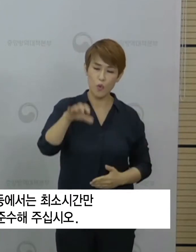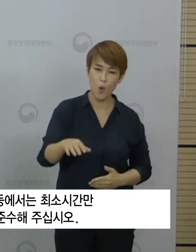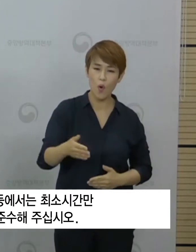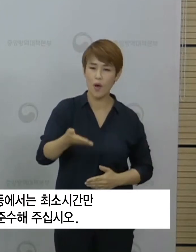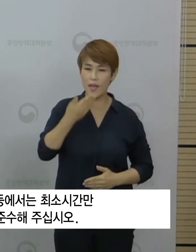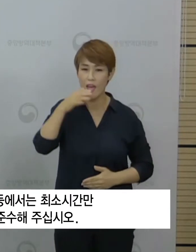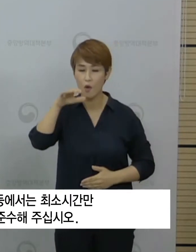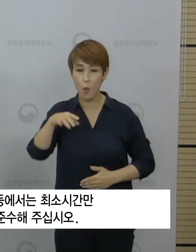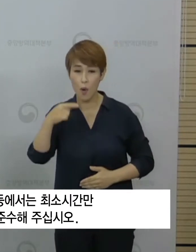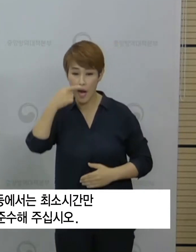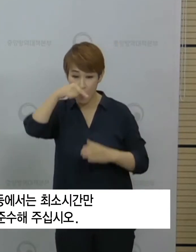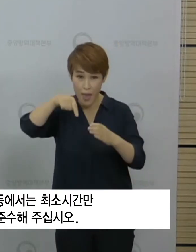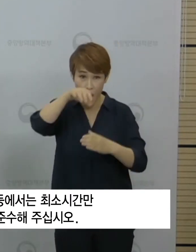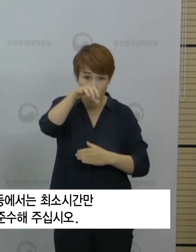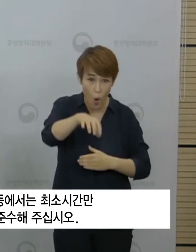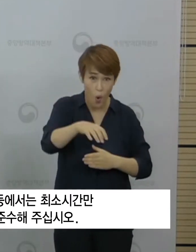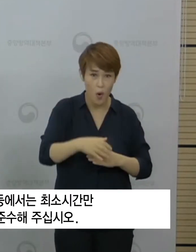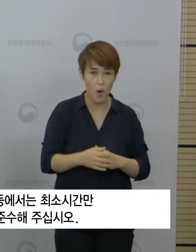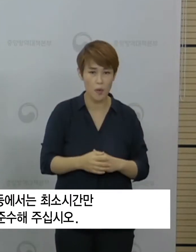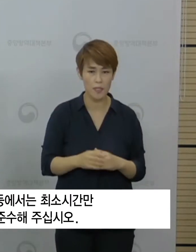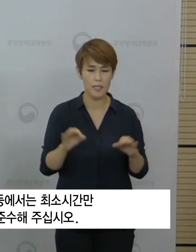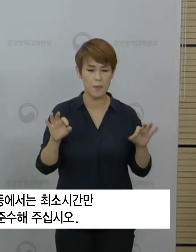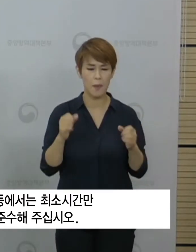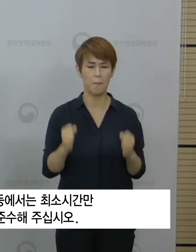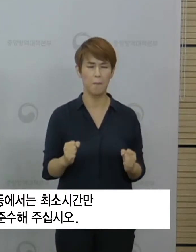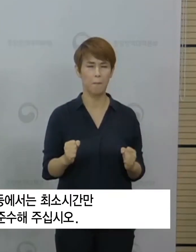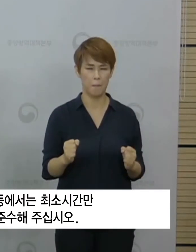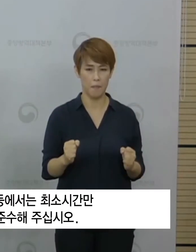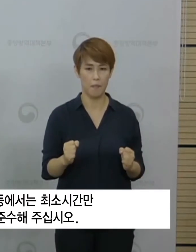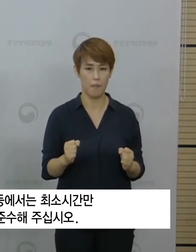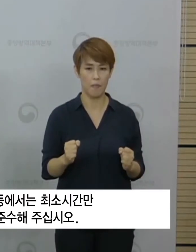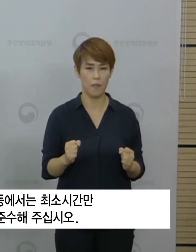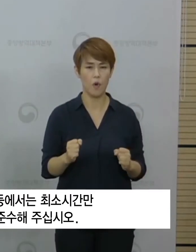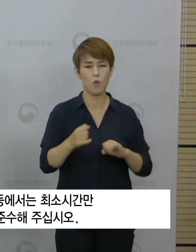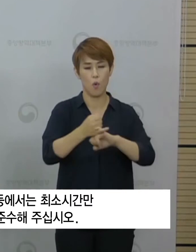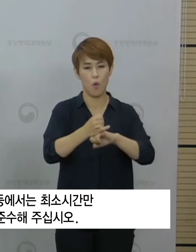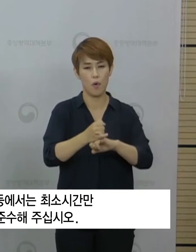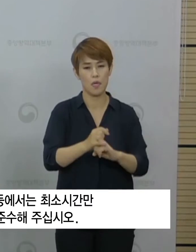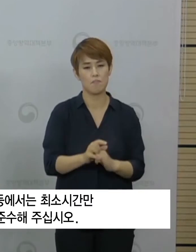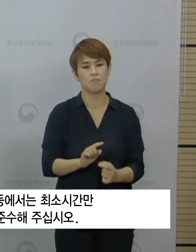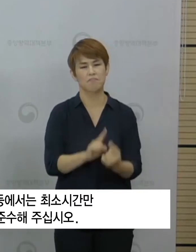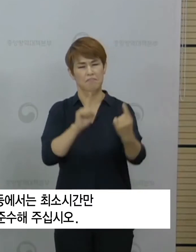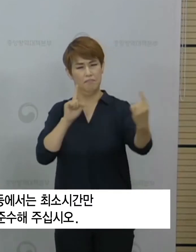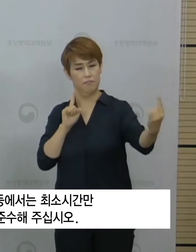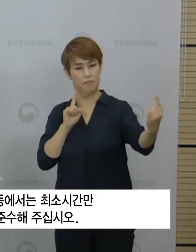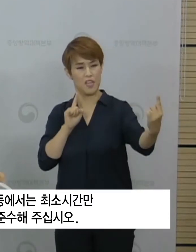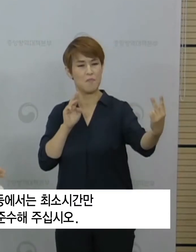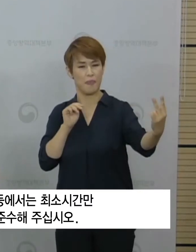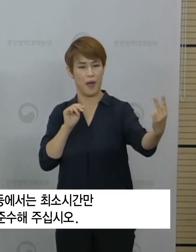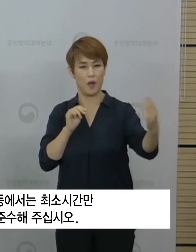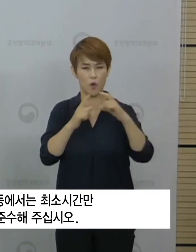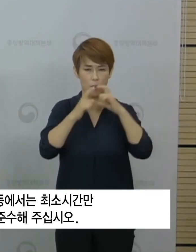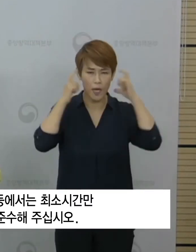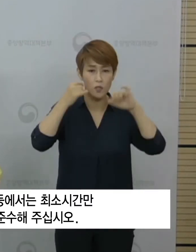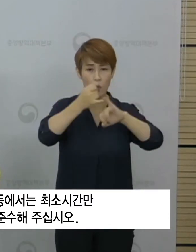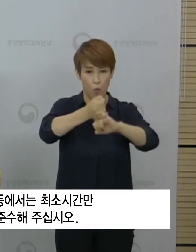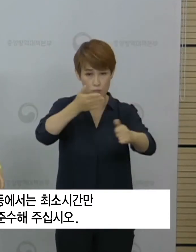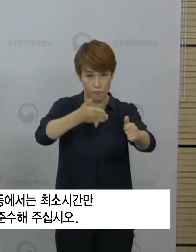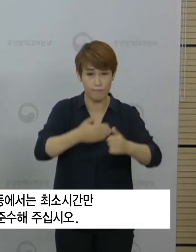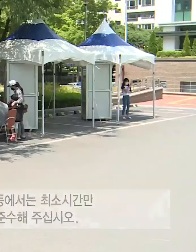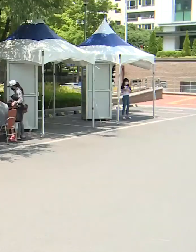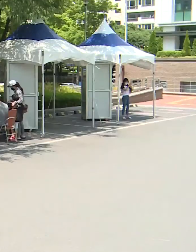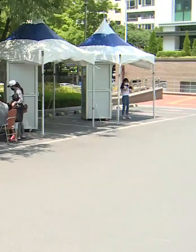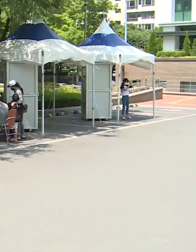카페 등에서는 최소 시간만 머무르고 2m 이상의 거리 두기, 마스크 착용 등을 준수해 주시기를 당부를